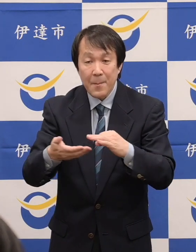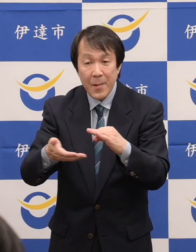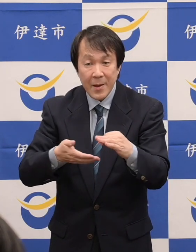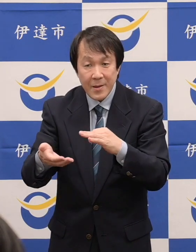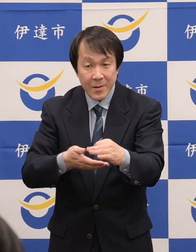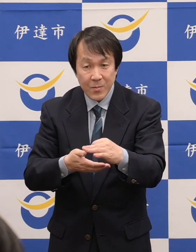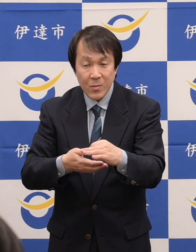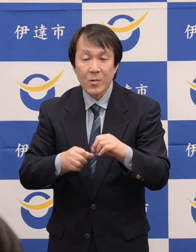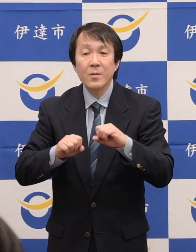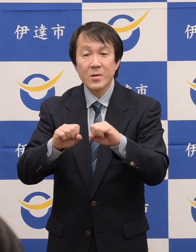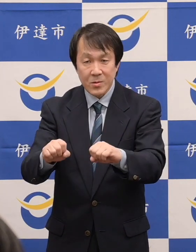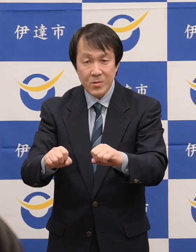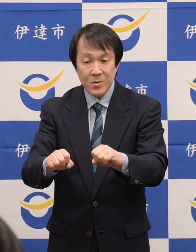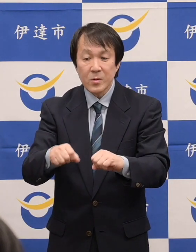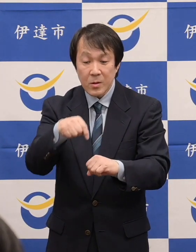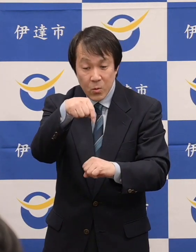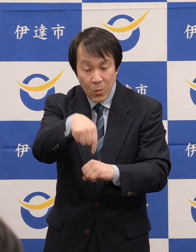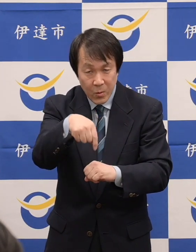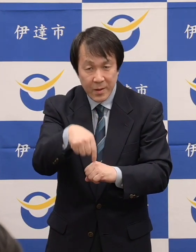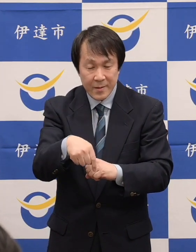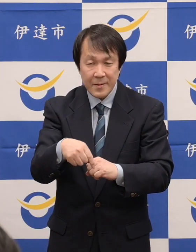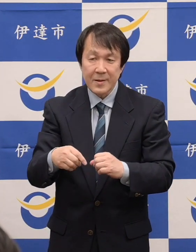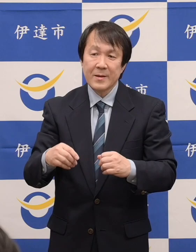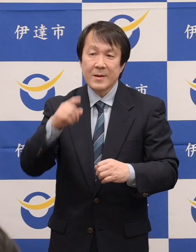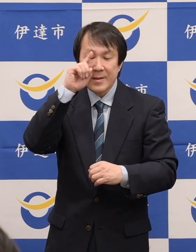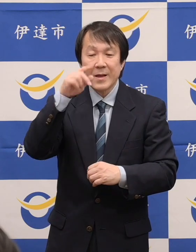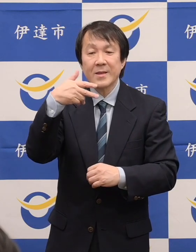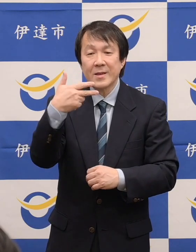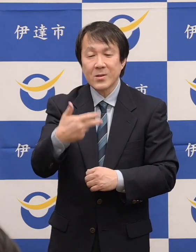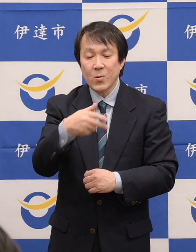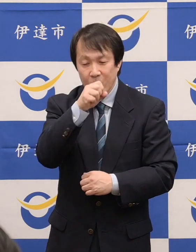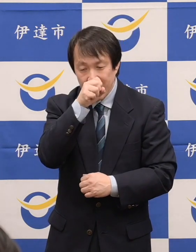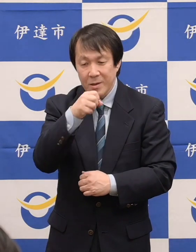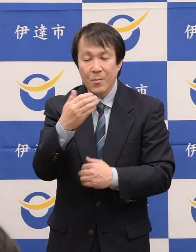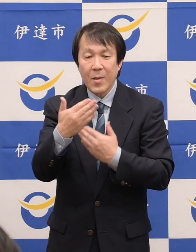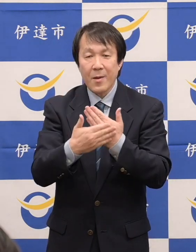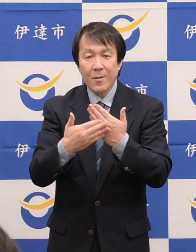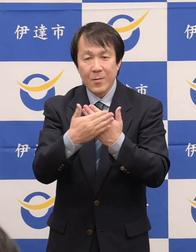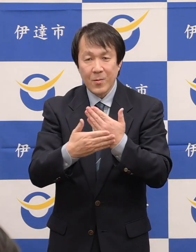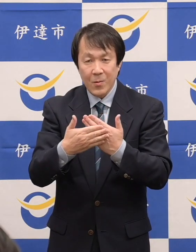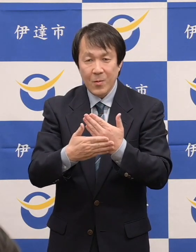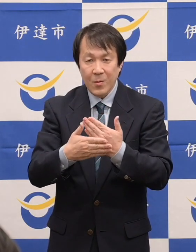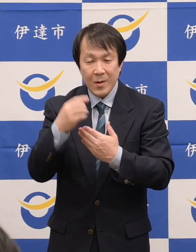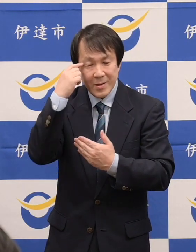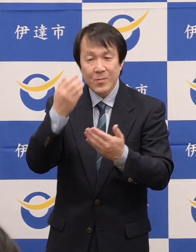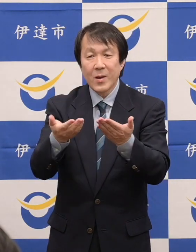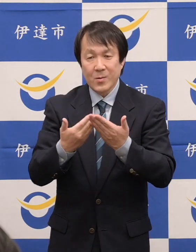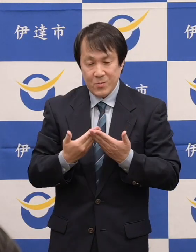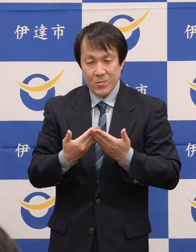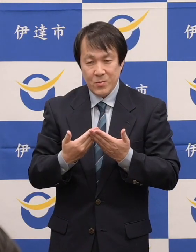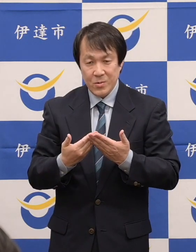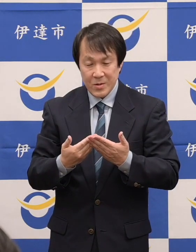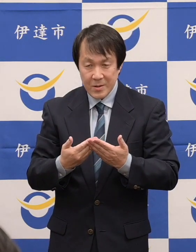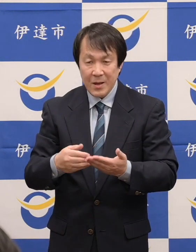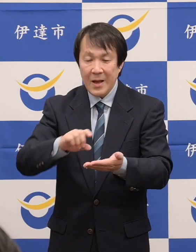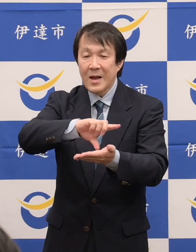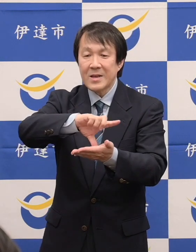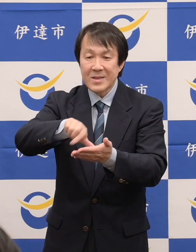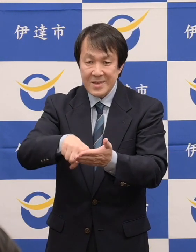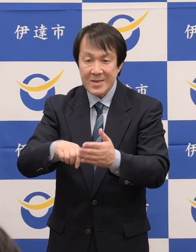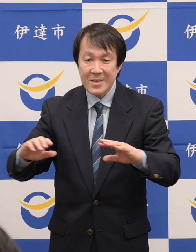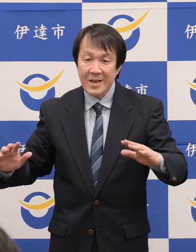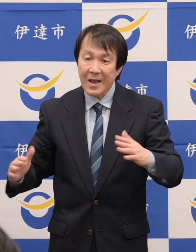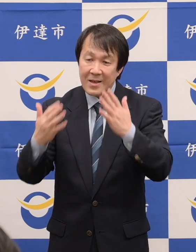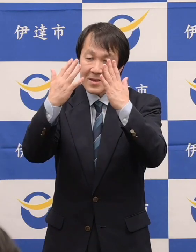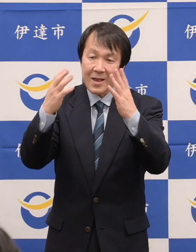もそこで、伊達市の良さというのも味わってもらえるのかなと思っています。どちらかというと、その地域活性化、地域交